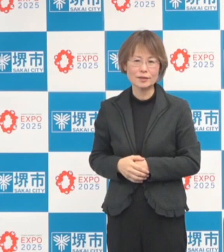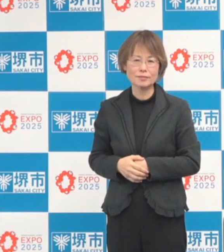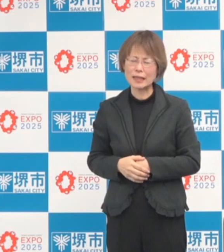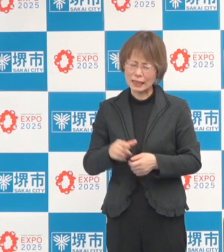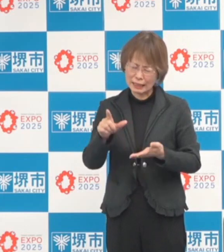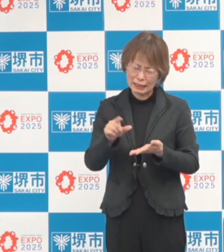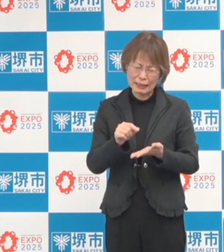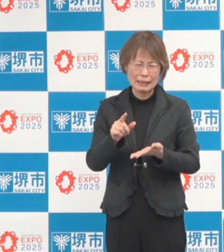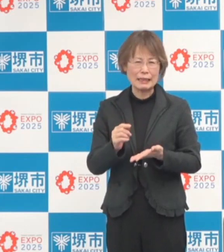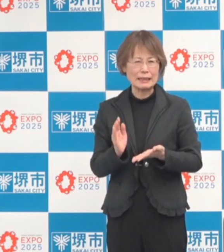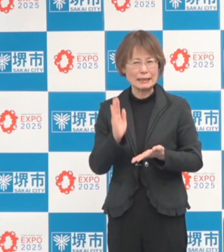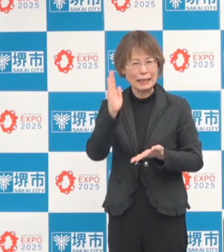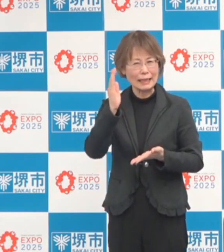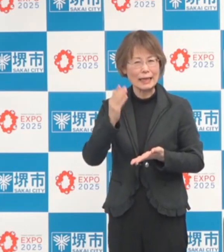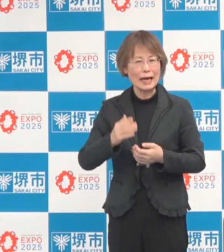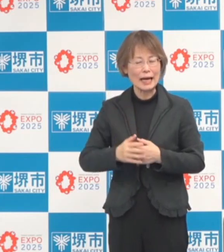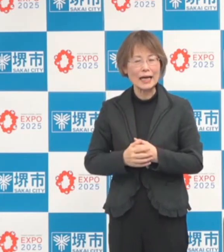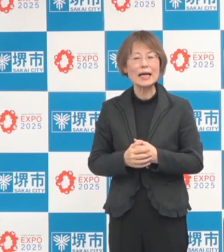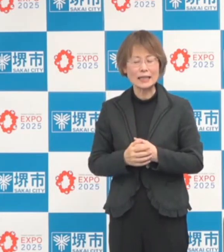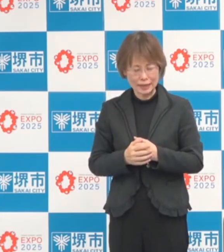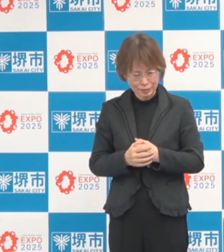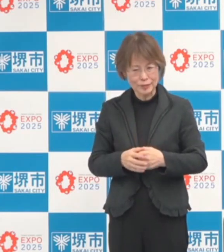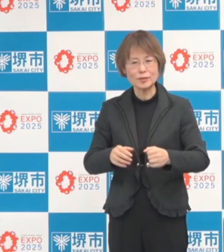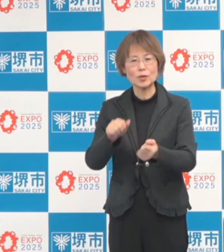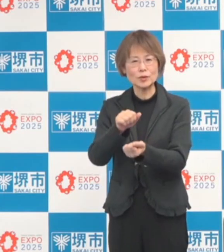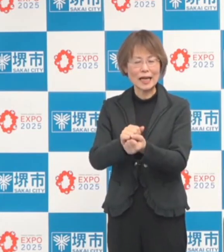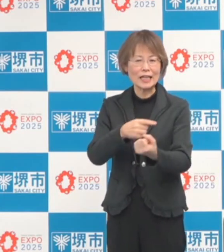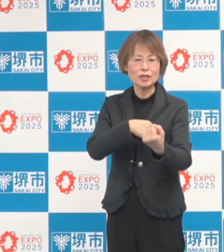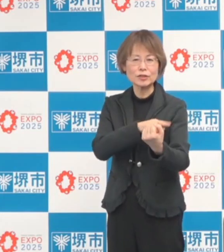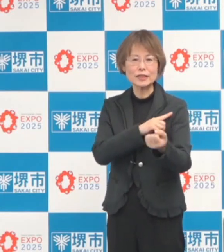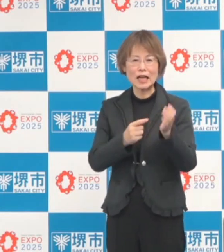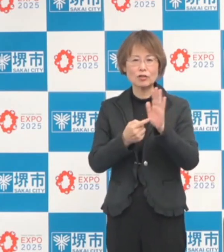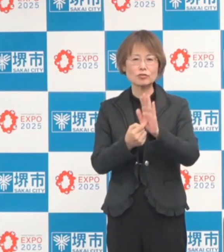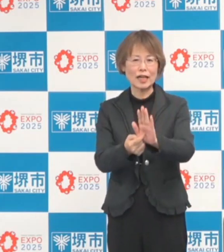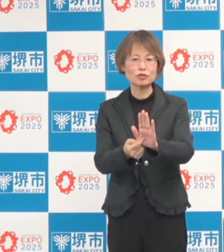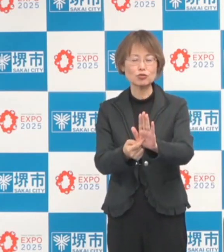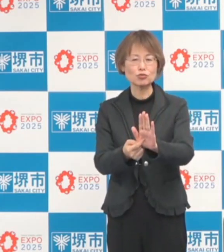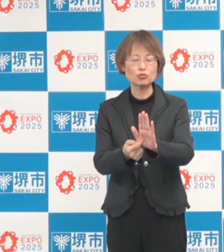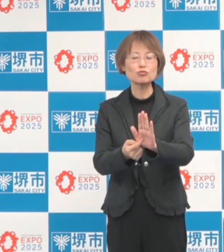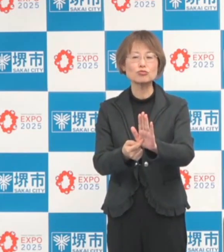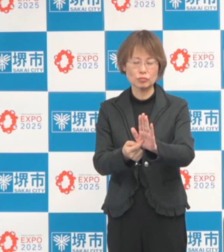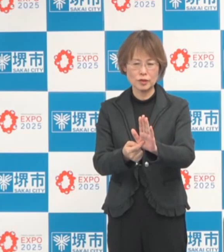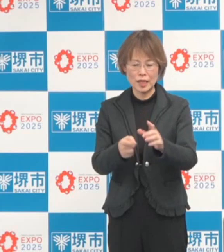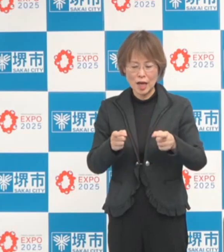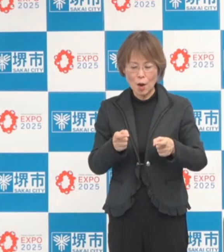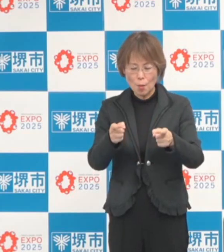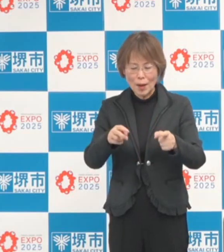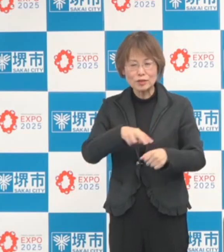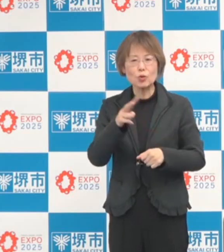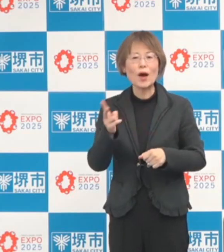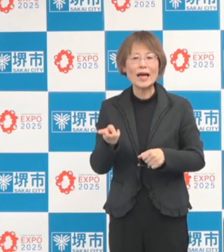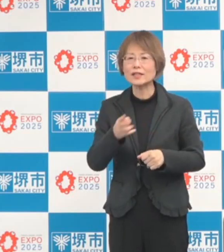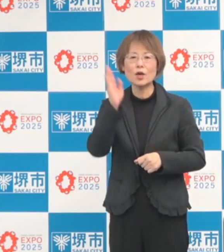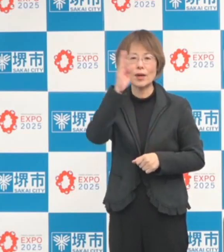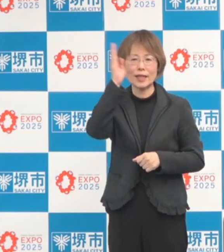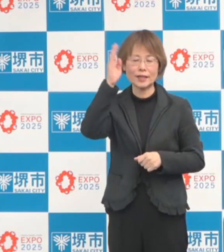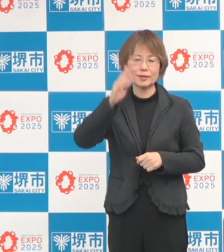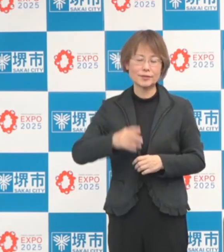ったこの堺の中心部のポテンシャルを生かしきる、ですのでシャトルバスの単なる置き換えということではなくてです